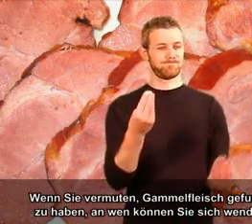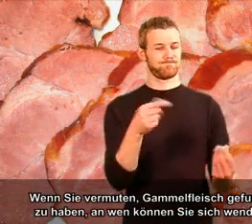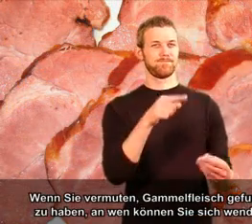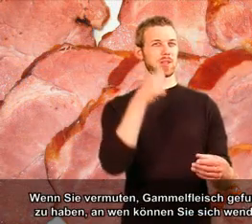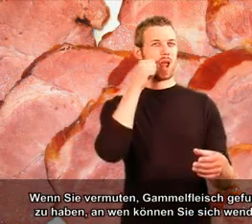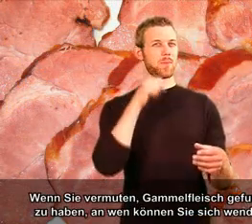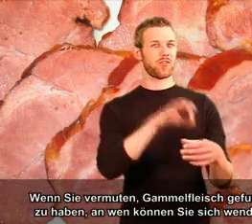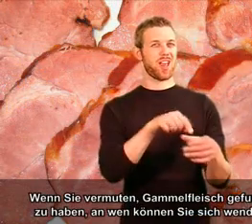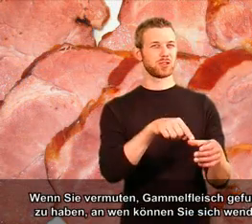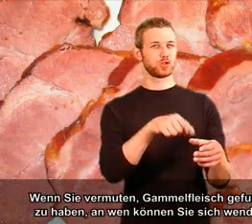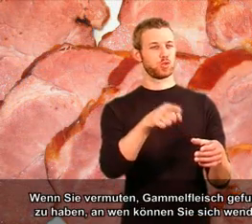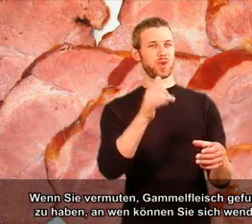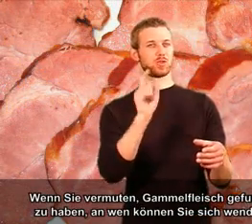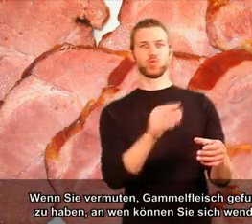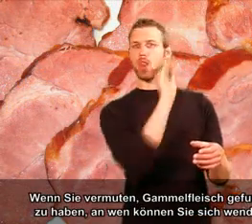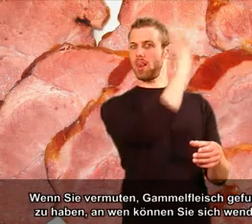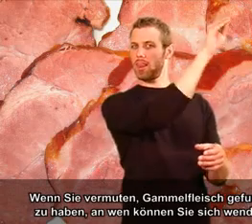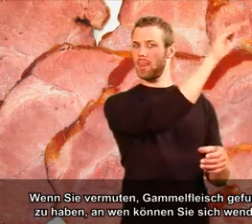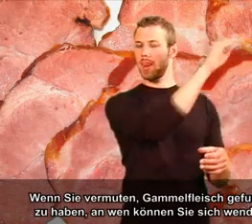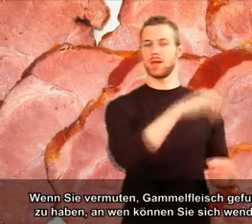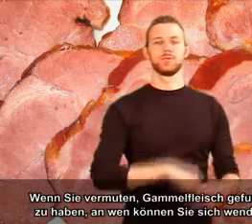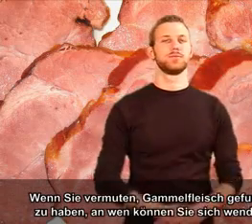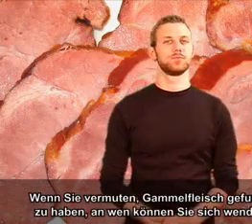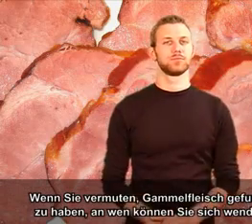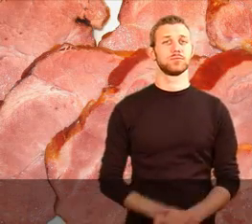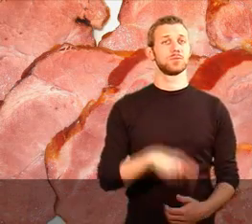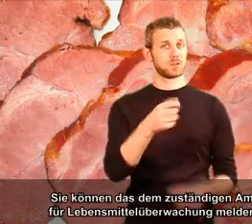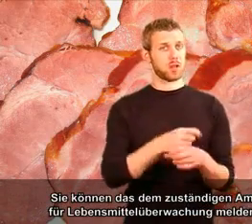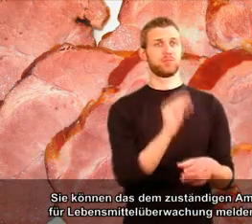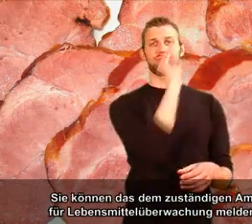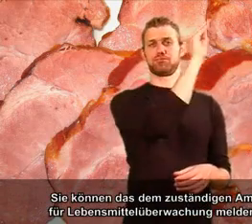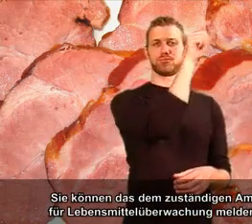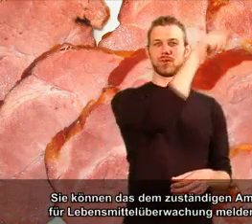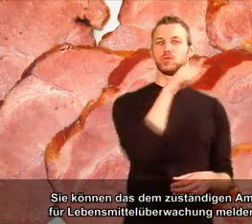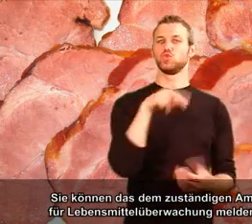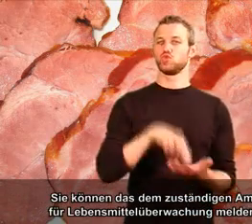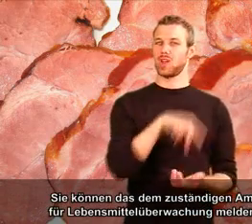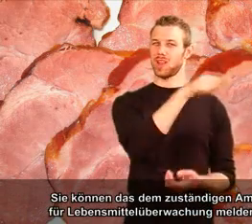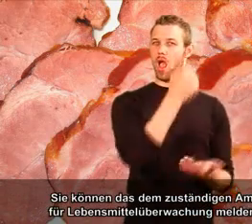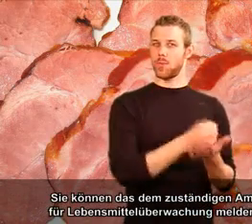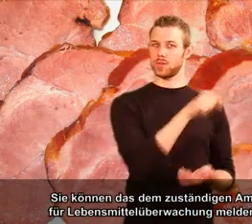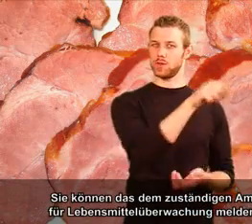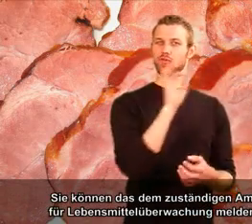Wenn Sie vermuten, Gammelfleisch gefunden zu haben, an wen können Sie sich wenden? Sie können das dem zuständigen Amt für